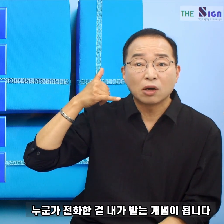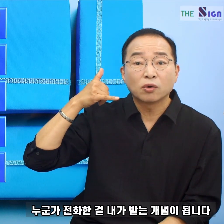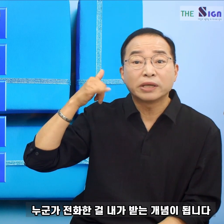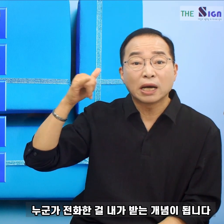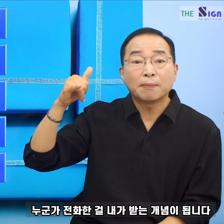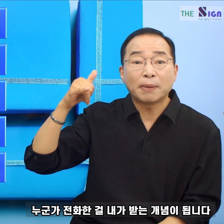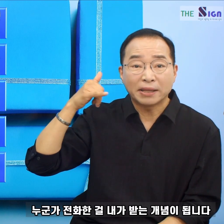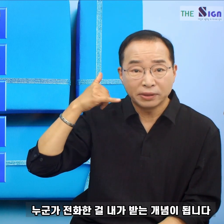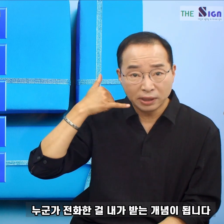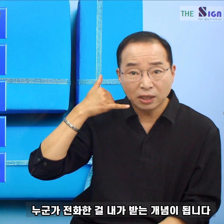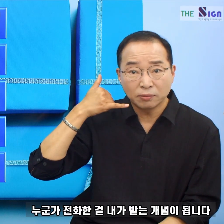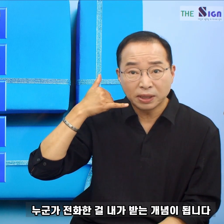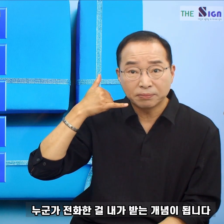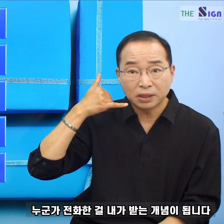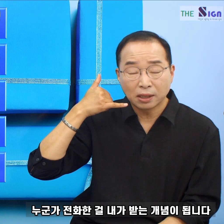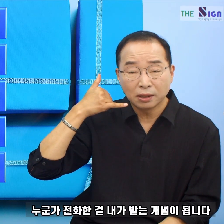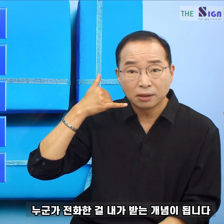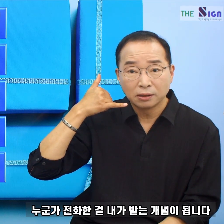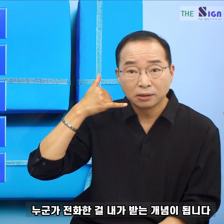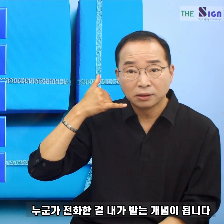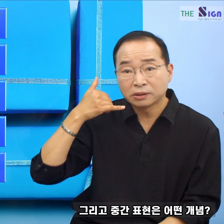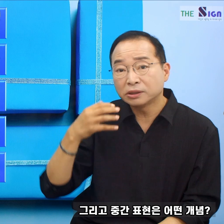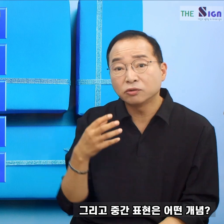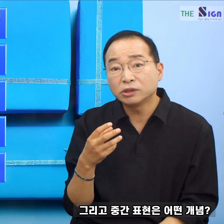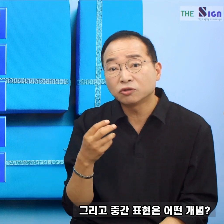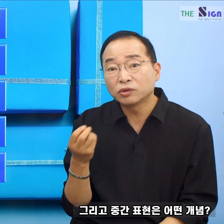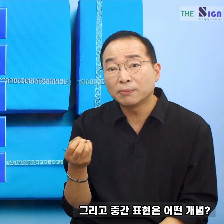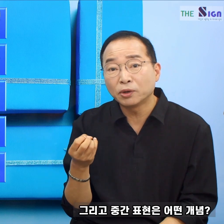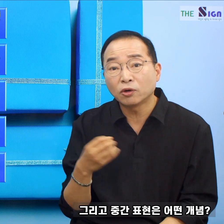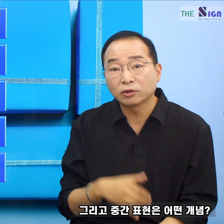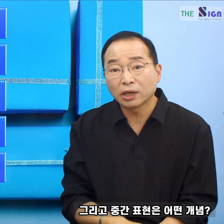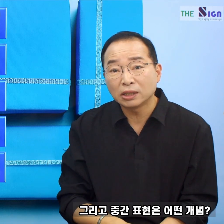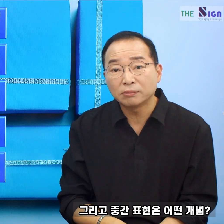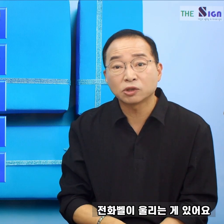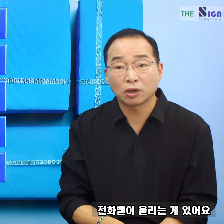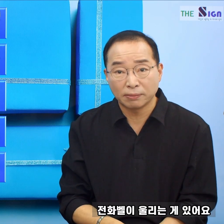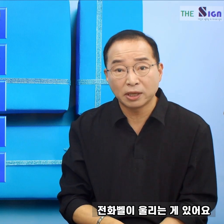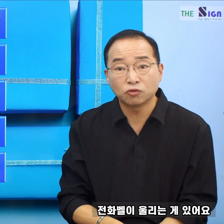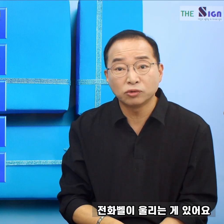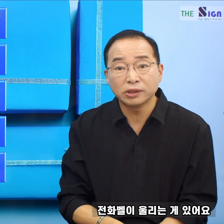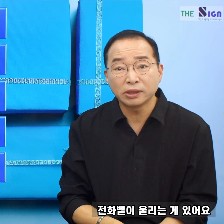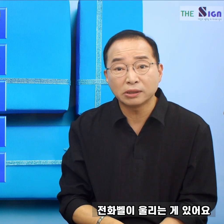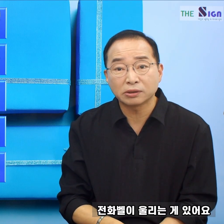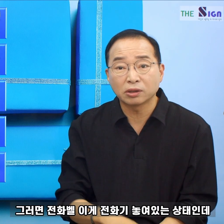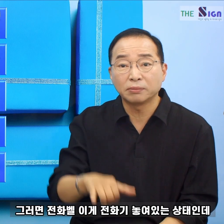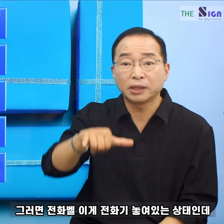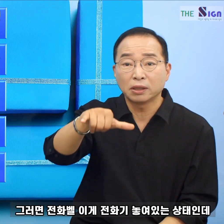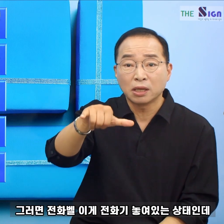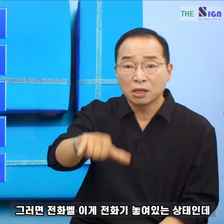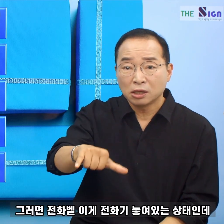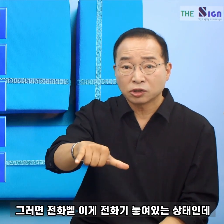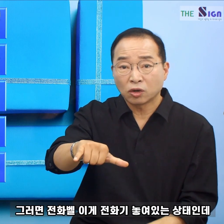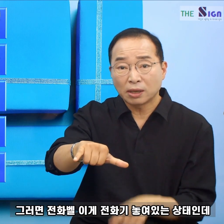걸 내가 받는 개념이 됩니다. 그리고 이제 중간 표현은 어떤 게 있냐면 전화벨이 울리는 게 있어요. 그러면 전화벨,